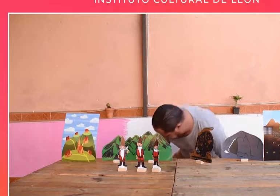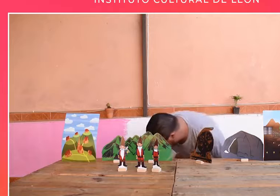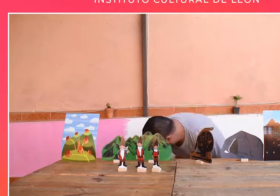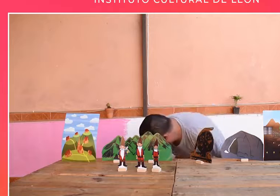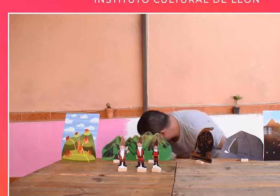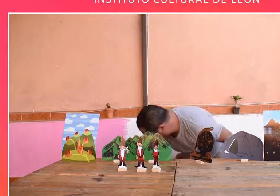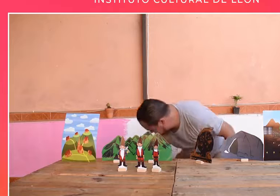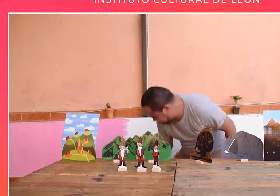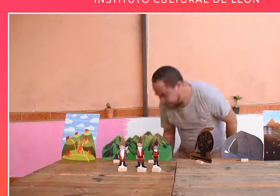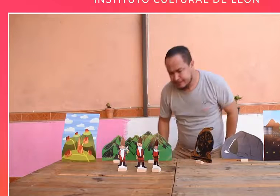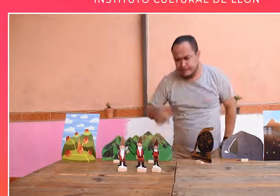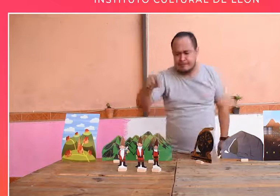olvidado.